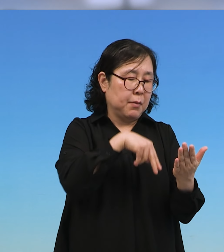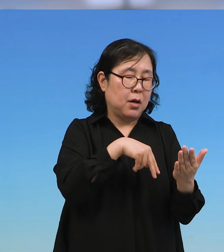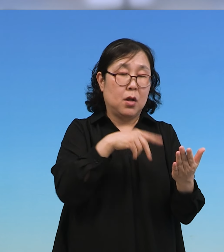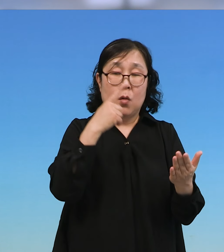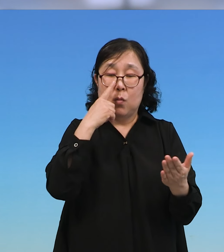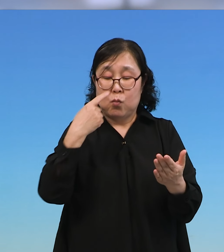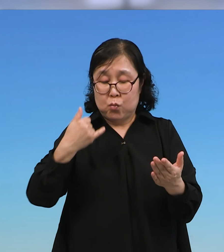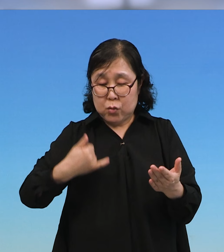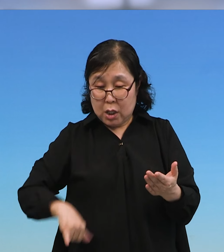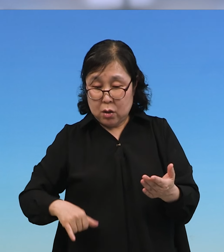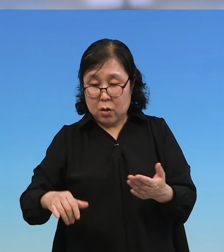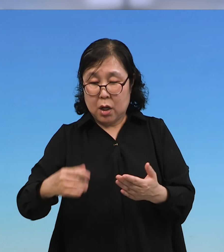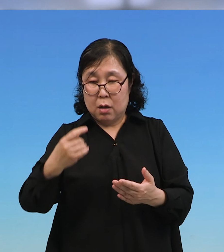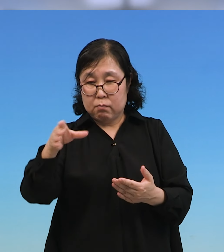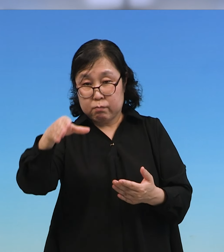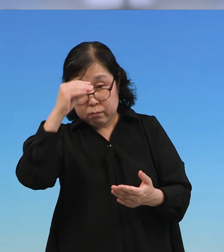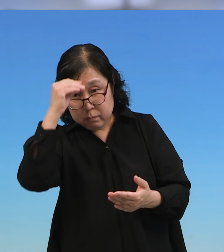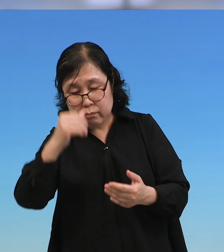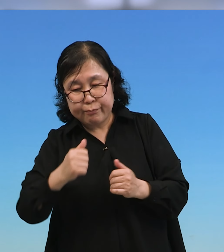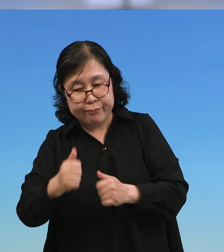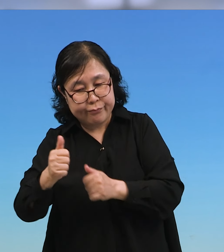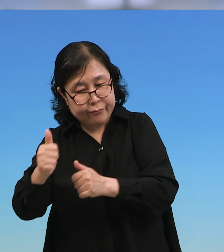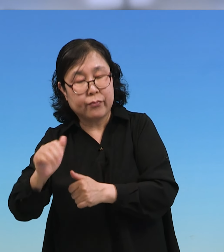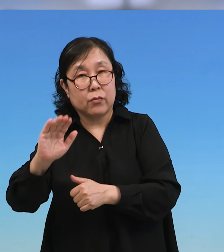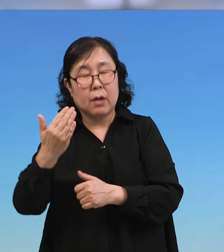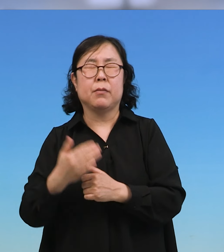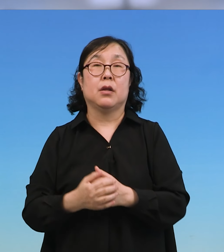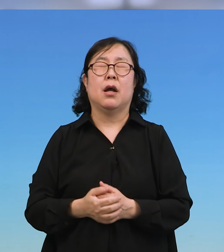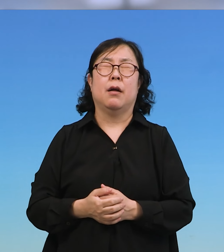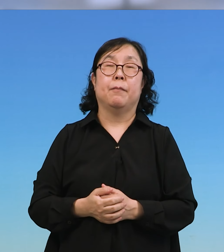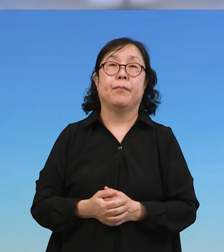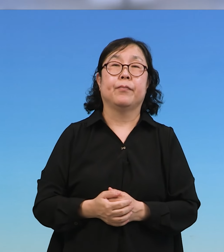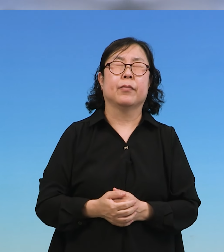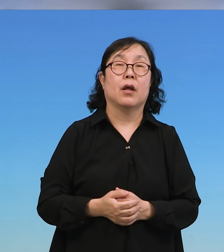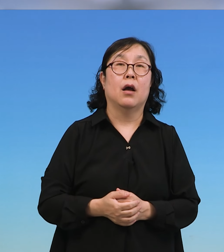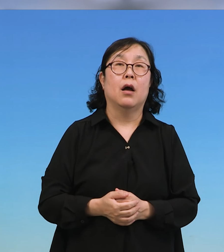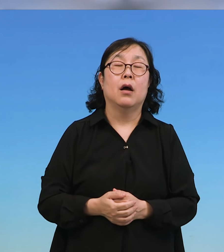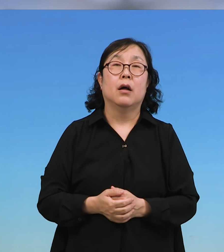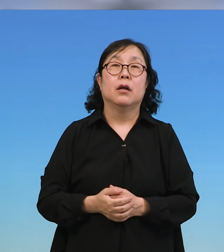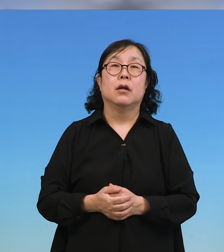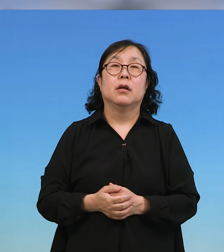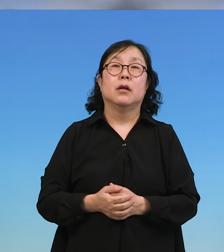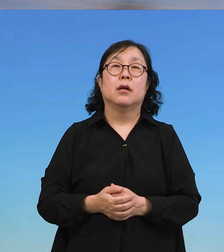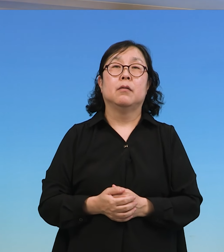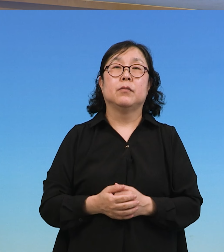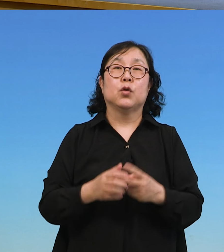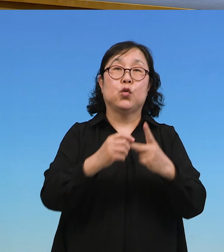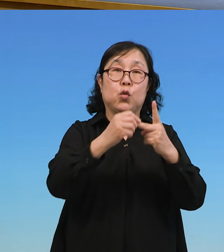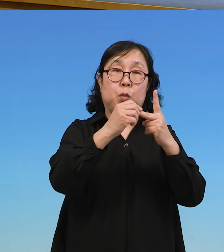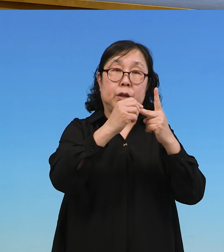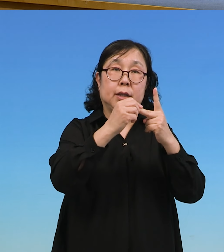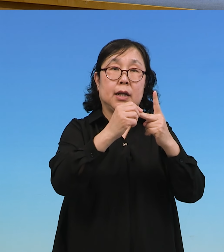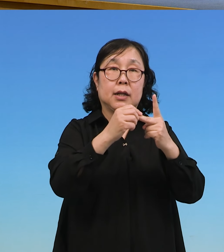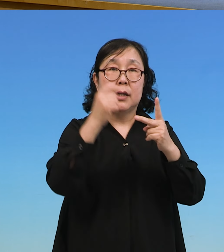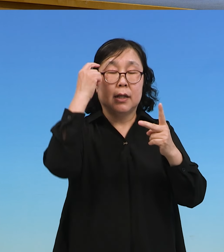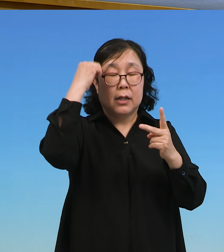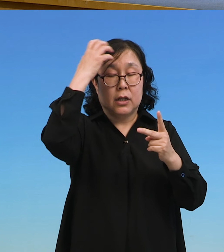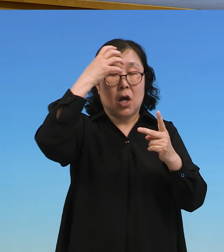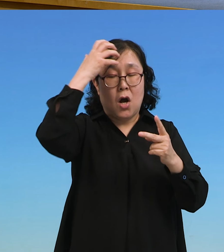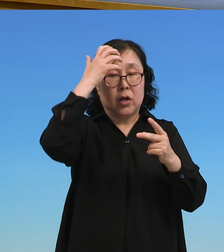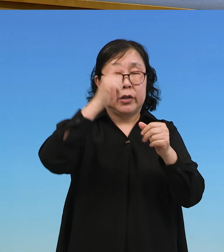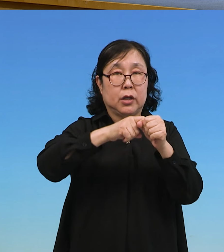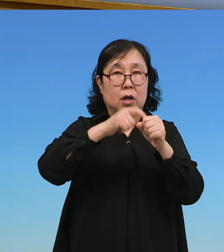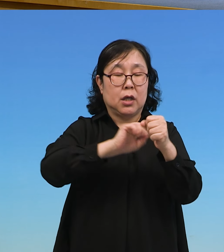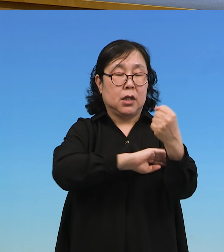그런가 하면 2번째로, 교회가 라마나옅 같은 공동체가 되기 위해서는요, 영적인 능력이 나타나야